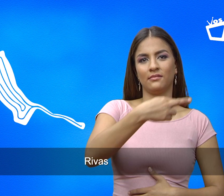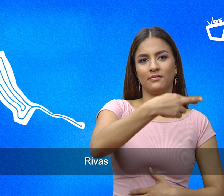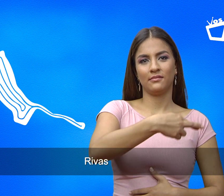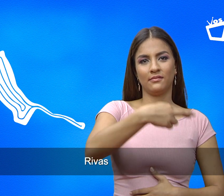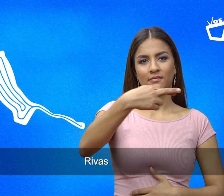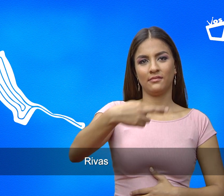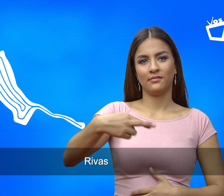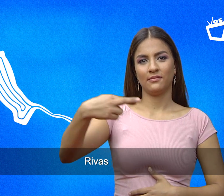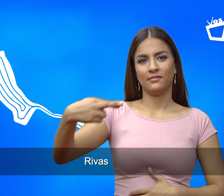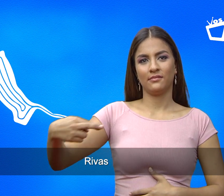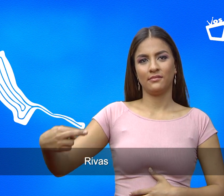rivas